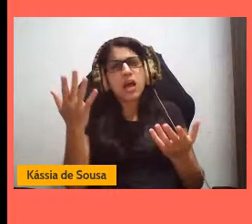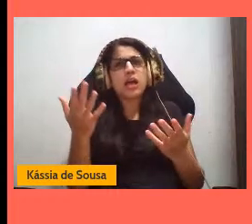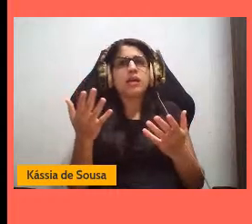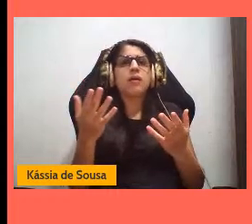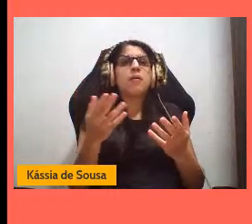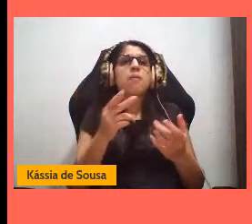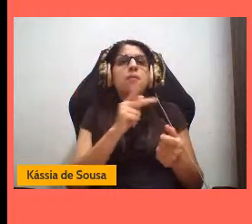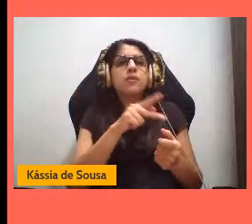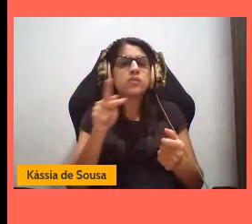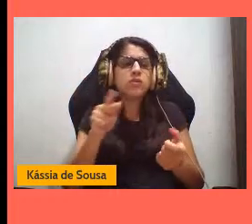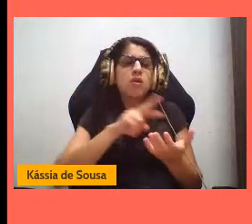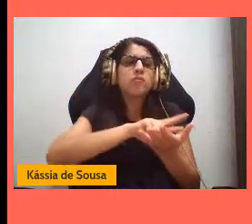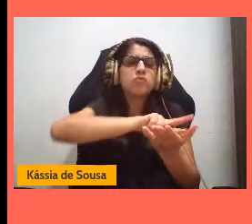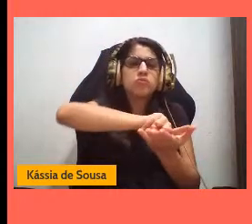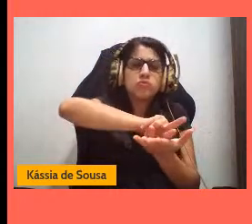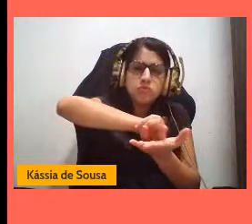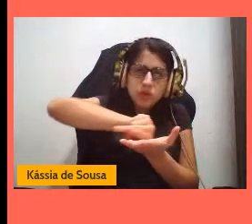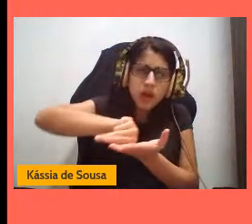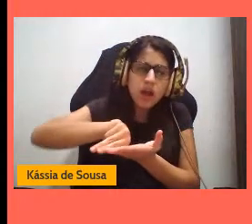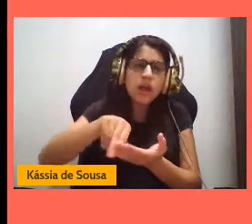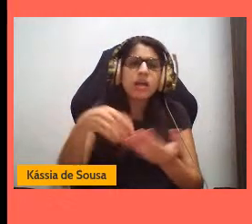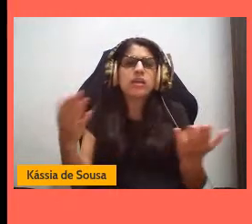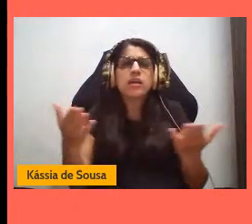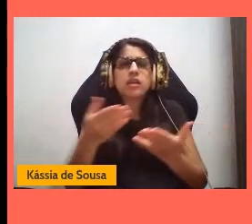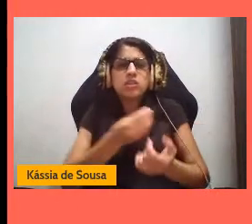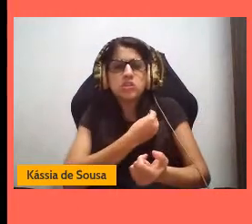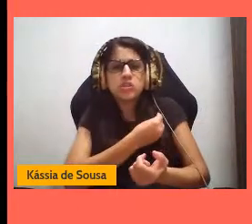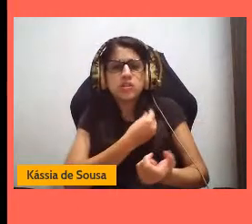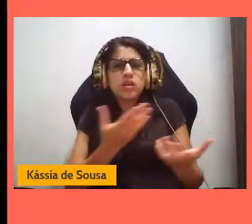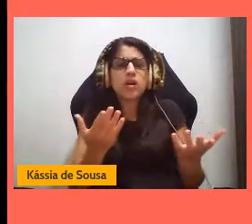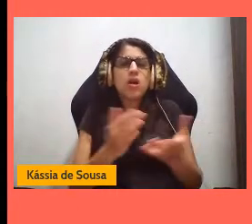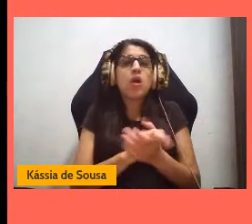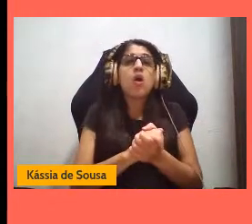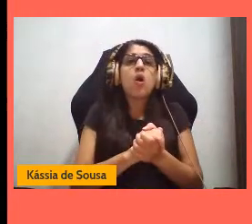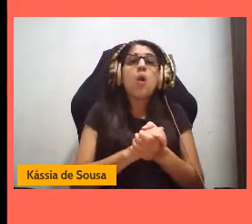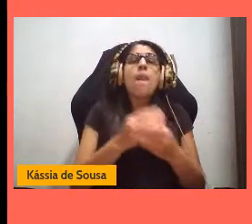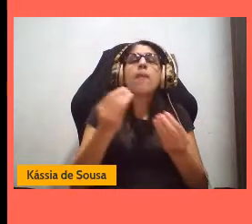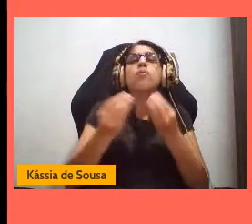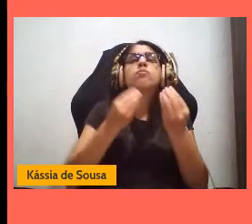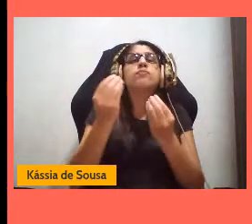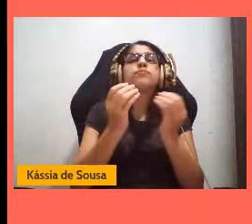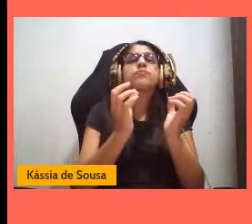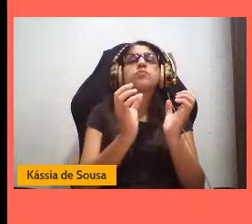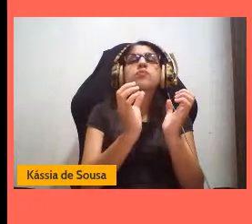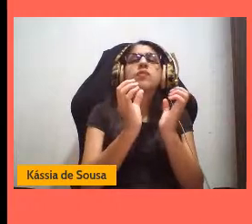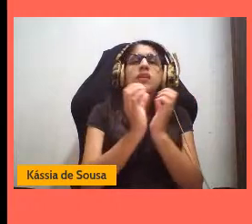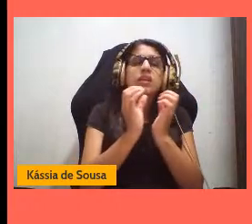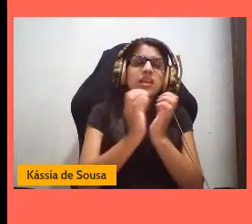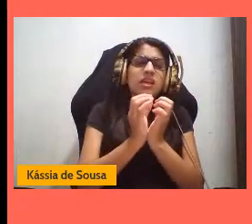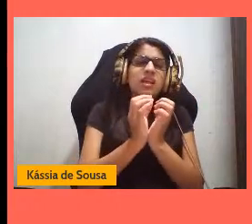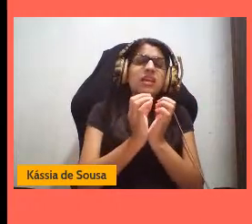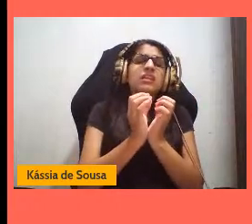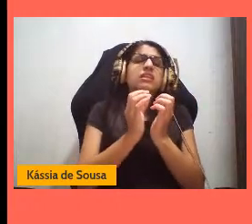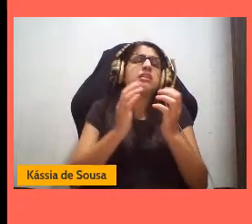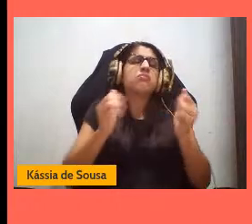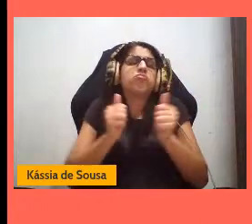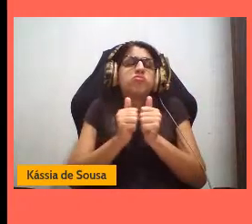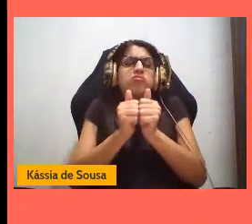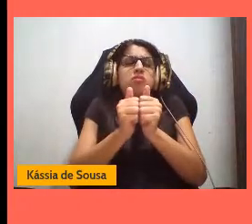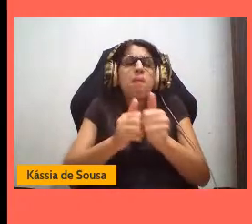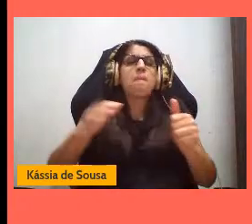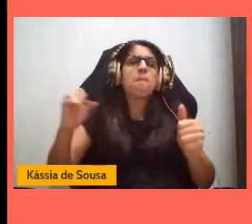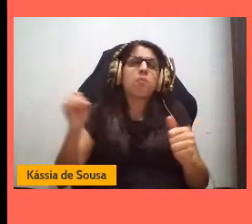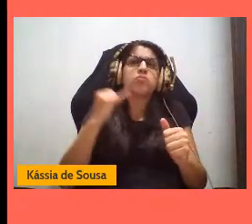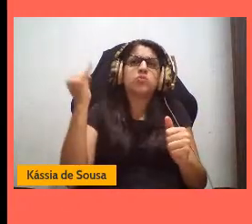aos demais, professor Daniel também, o quanto a assessoria tem sido importante para a gente, o quanto essa